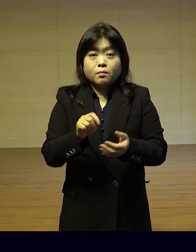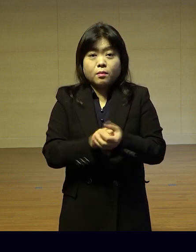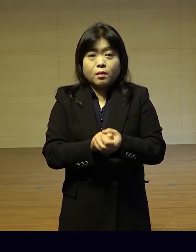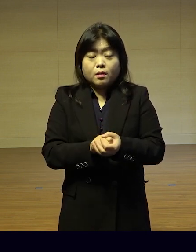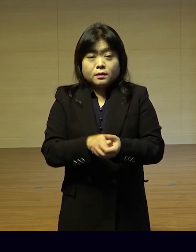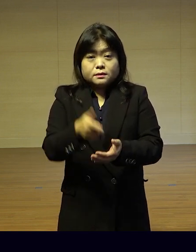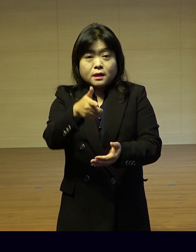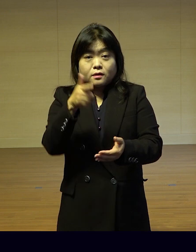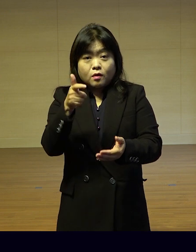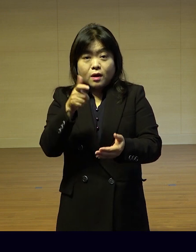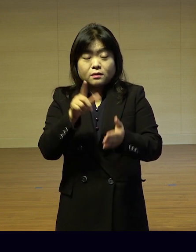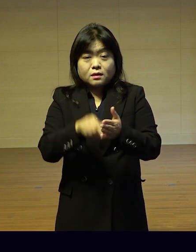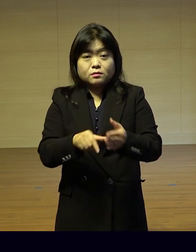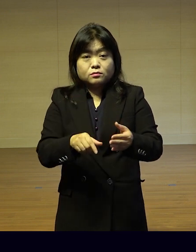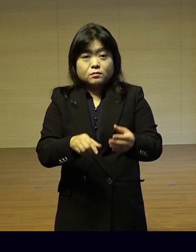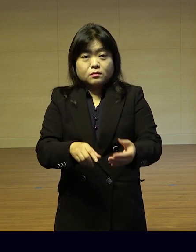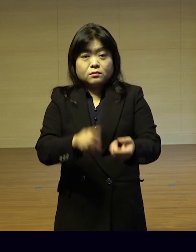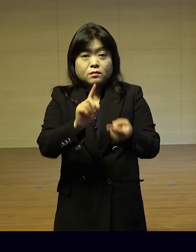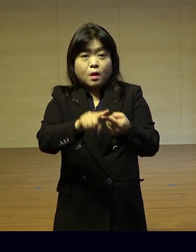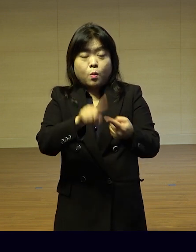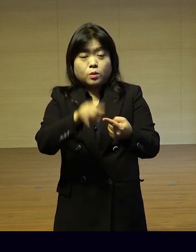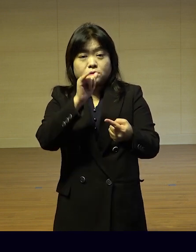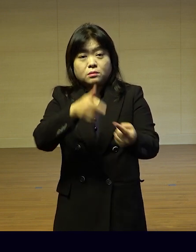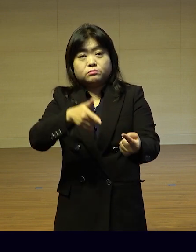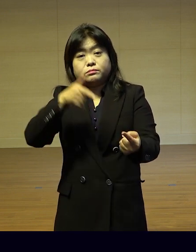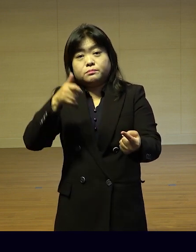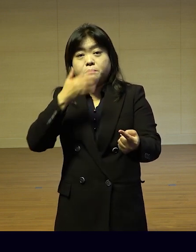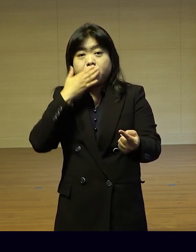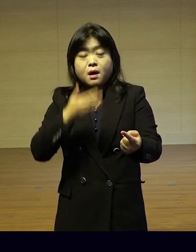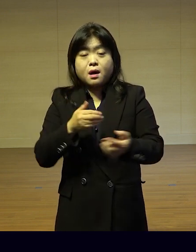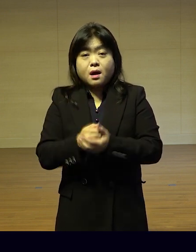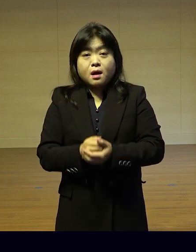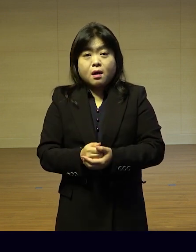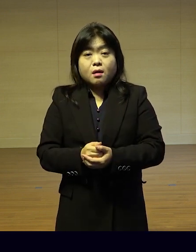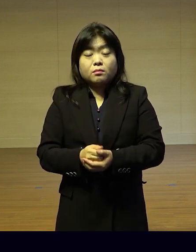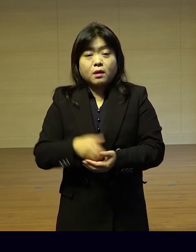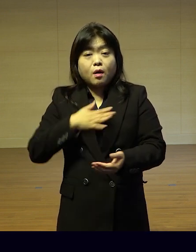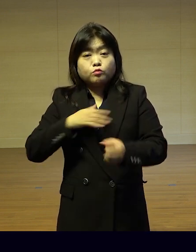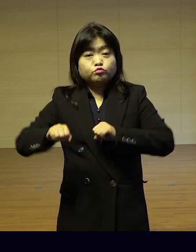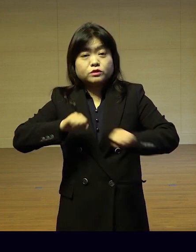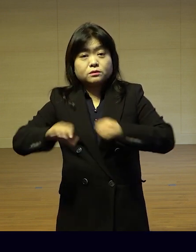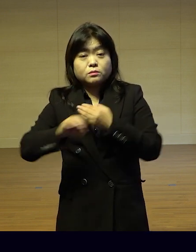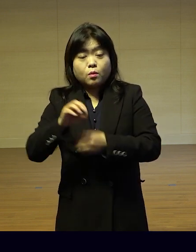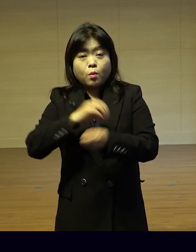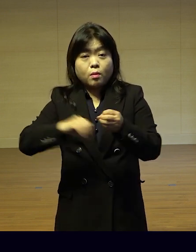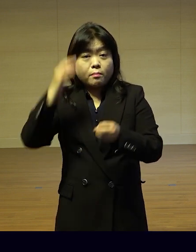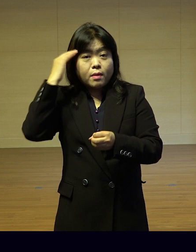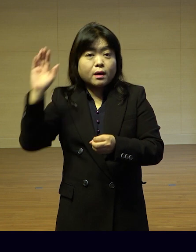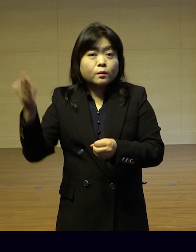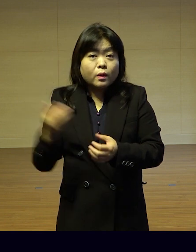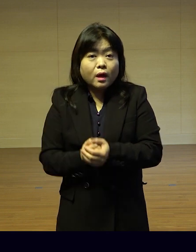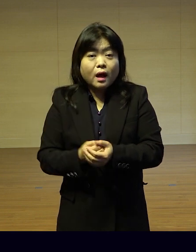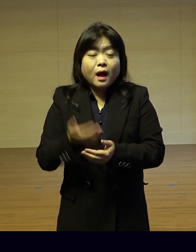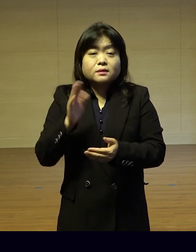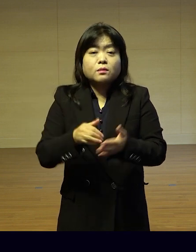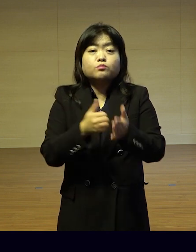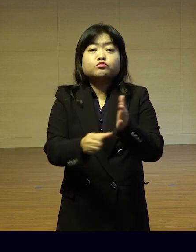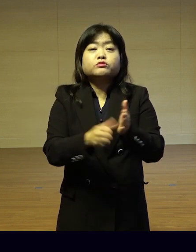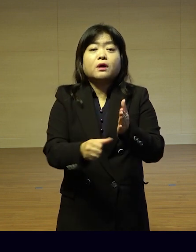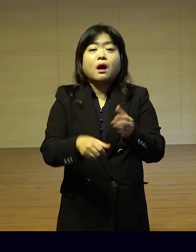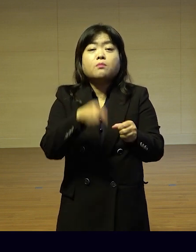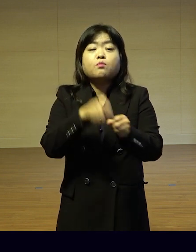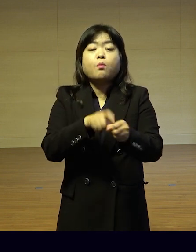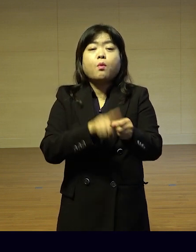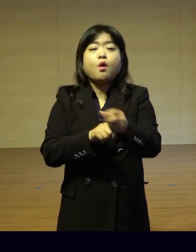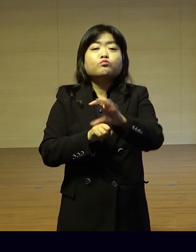고정되어 있다 그럴 때는 우리가 굳이 움직일 필요가 없습니다. 오히려 사격에 방해가 되죠. 근데 만약 물체가